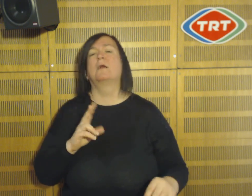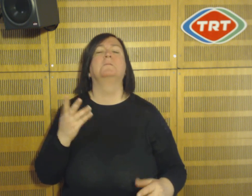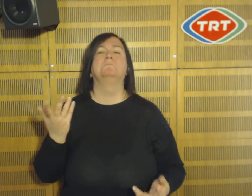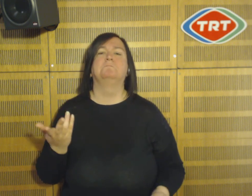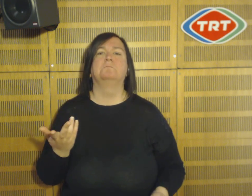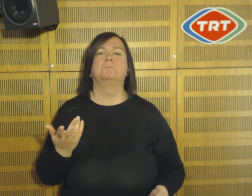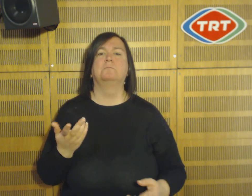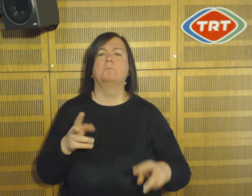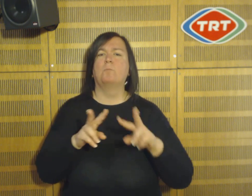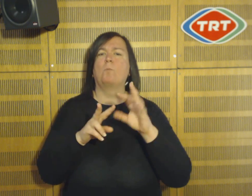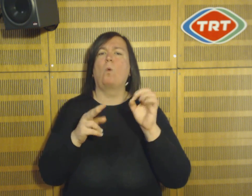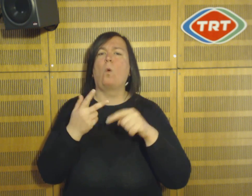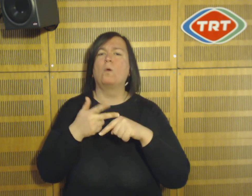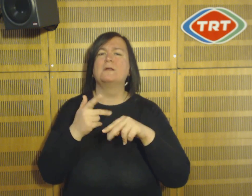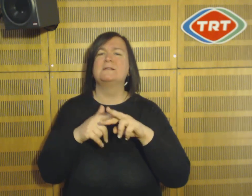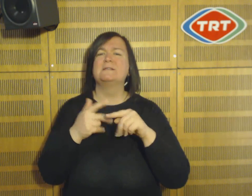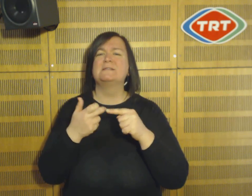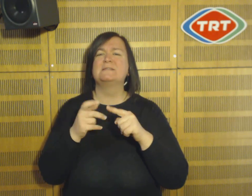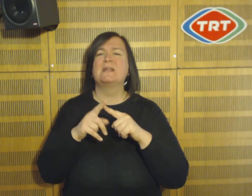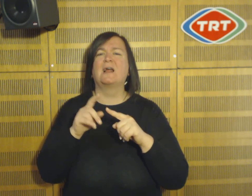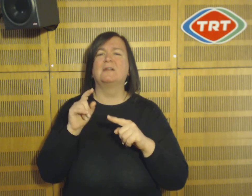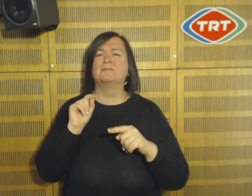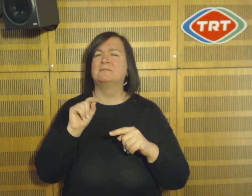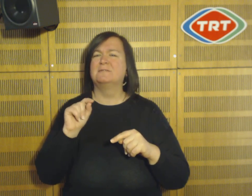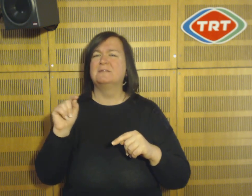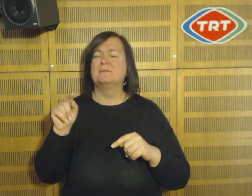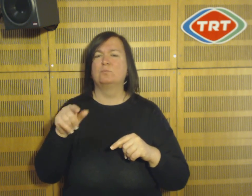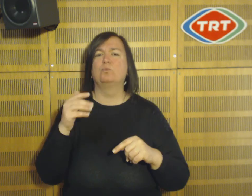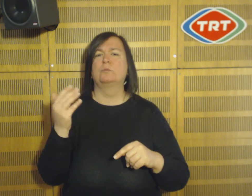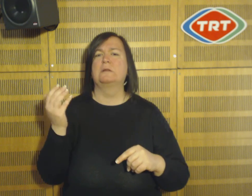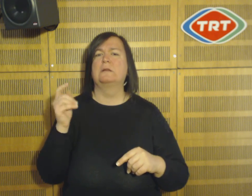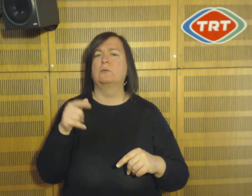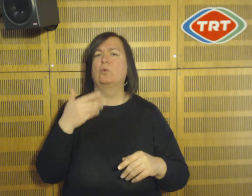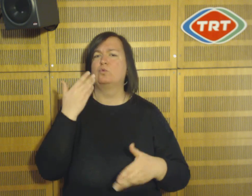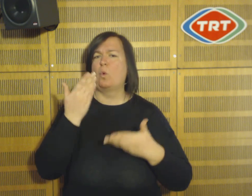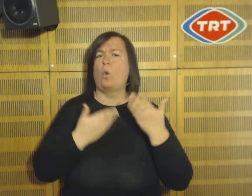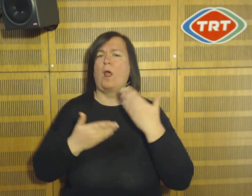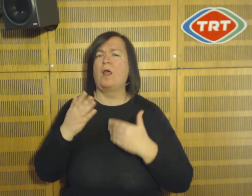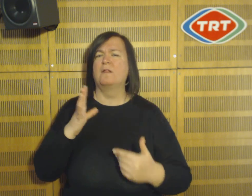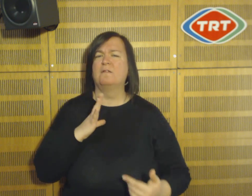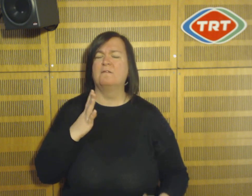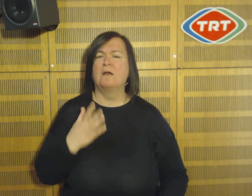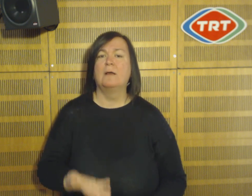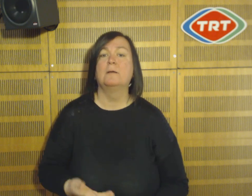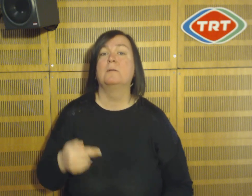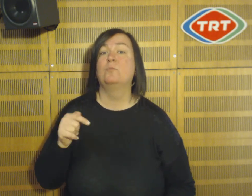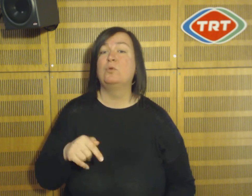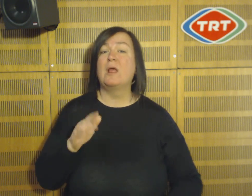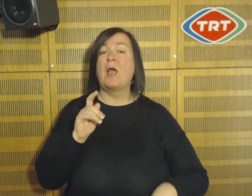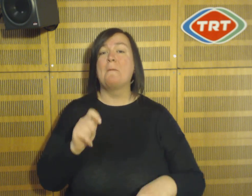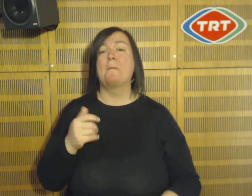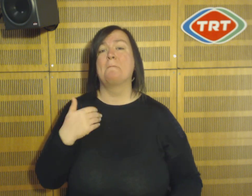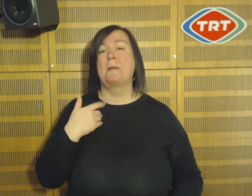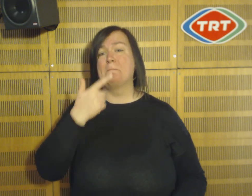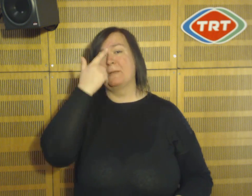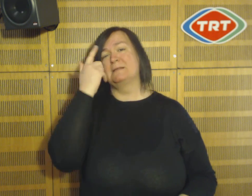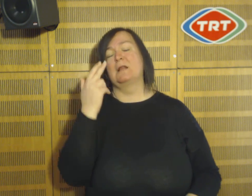Mozart'ın Eee mesela noktalama yeteneğinin bundan ileri geldiğini söyle söyleyenler de vardır bunu yapma Mesela benim çok fazla aynı şeyi